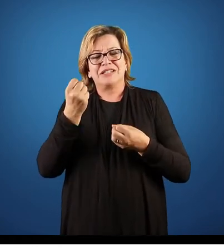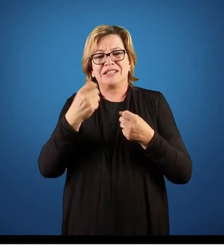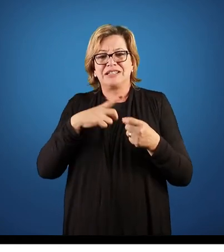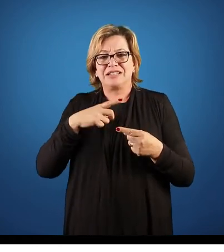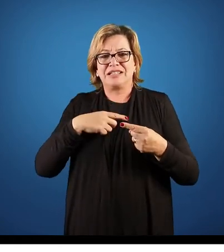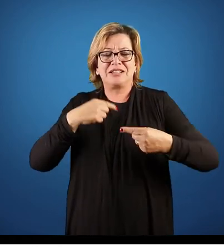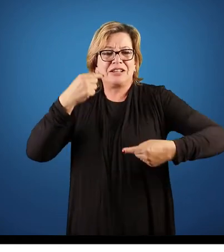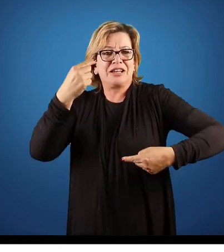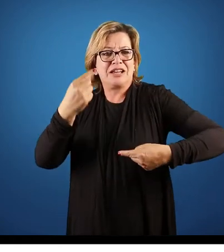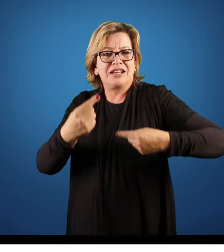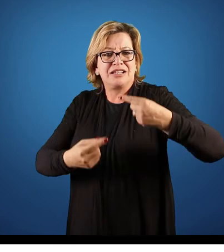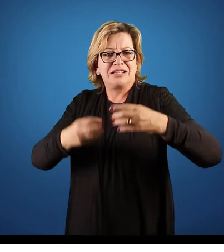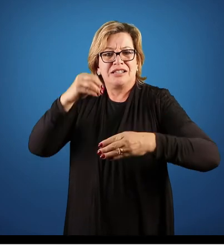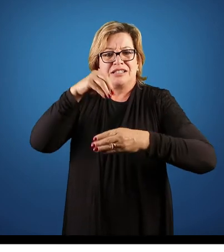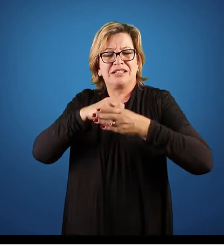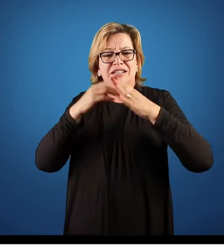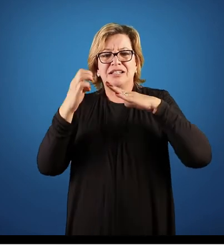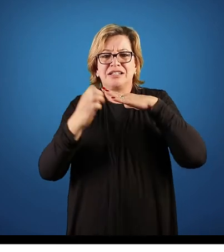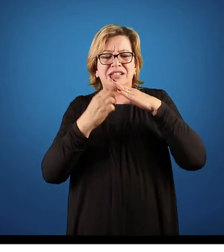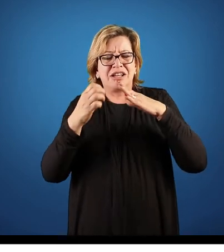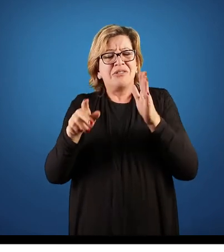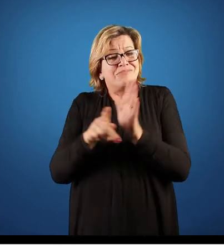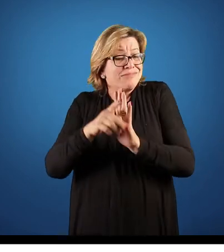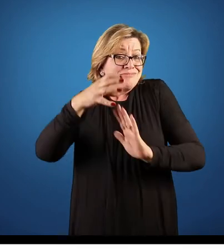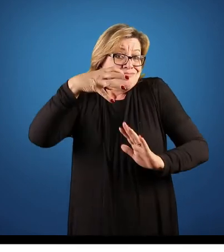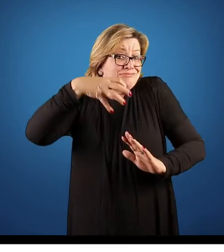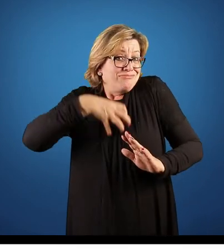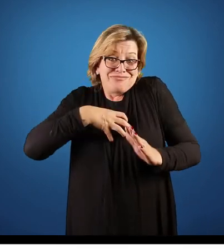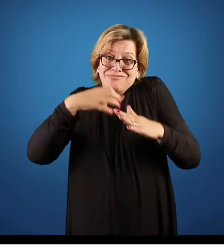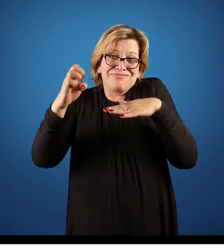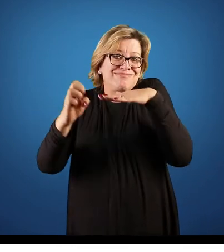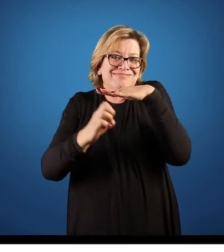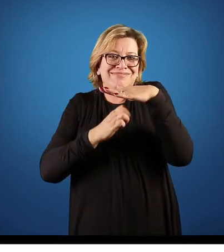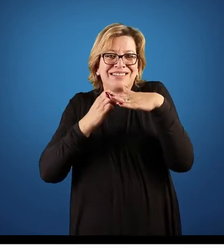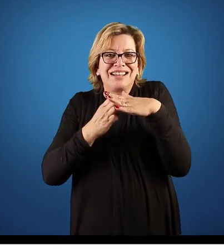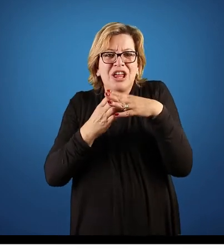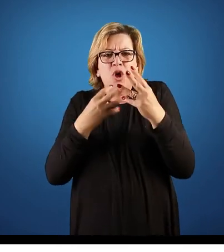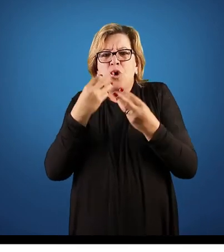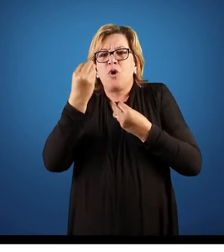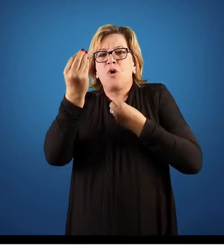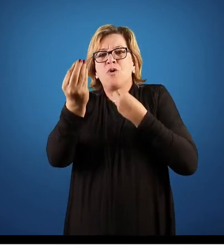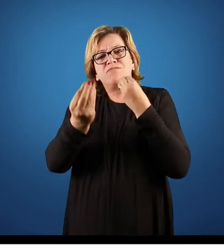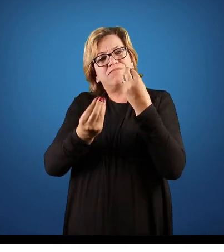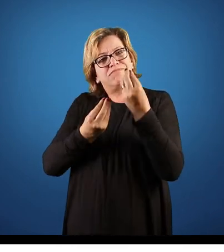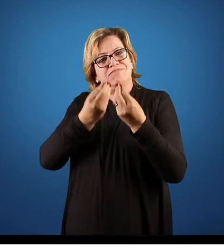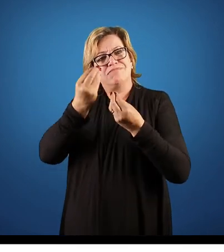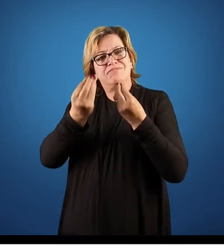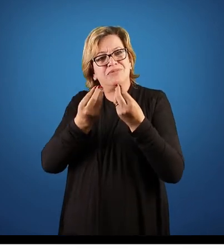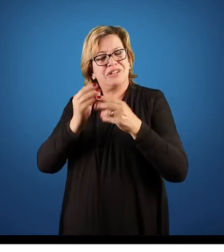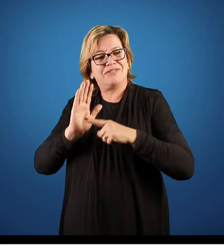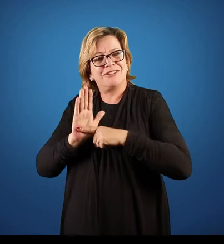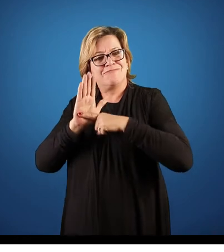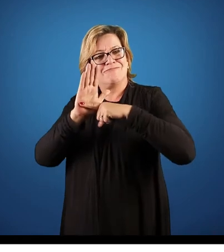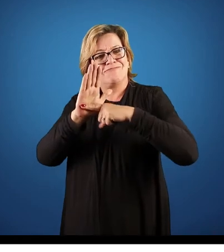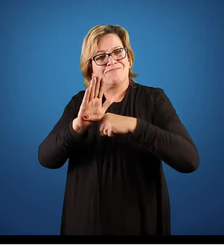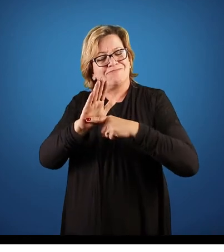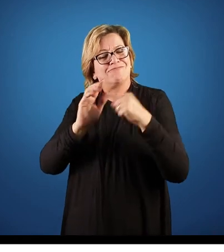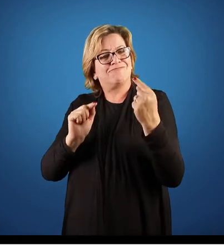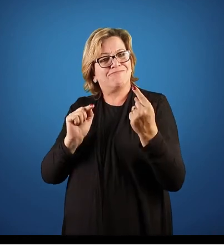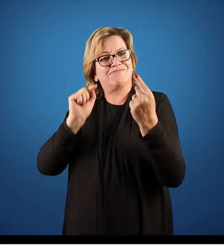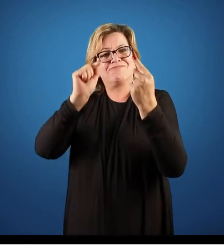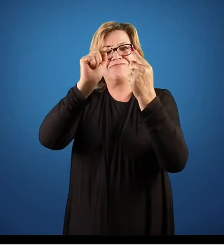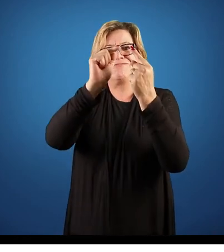políticos dentro da organização o jeitão da nossa organização trocando em miúdos é como que ela vai está atendendo a seu propósito